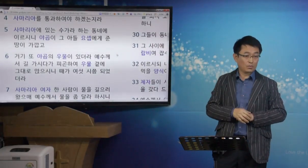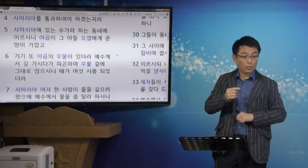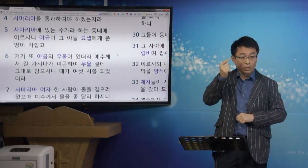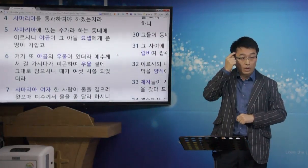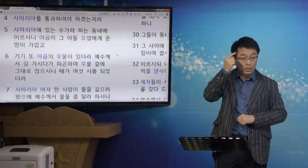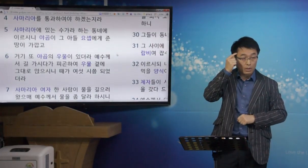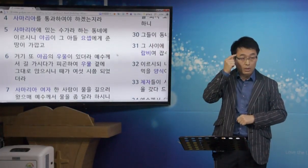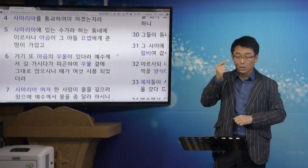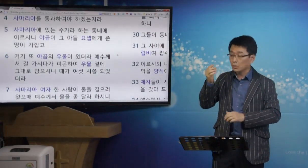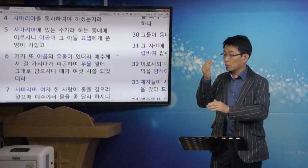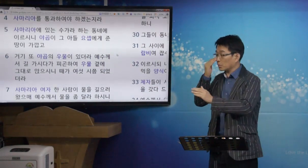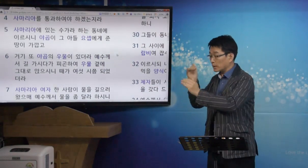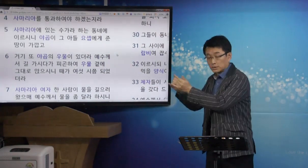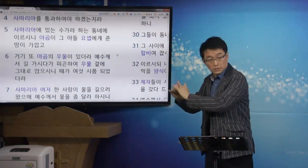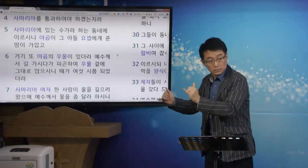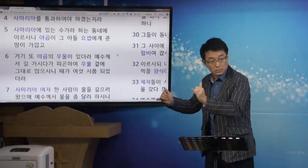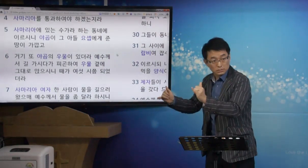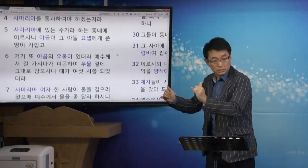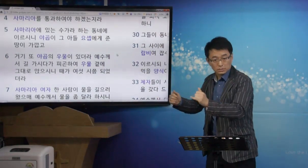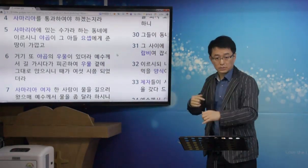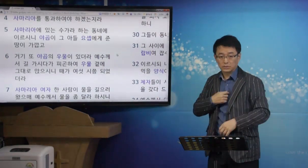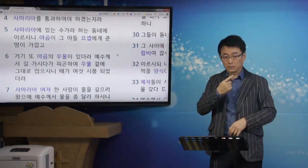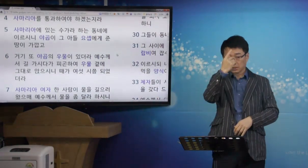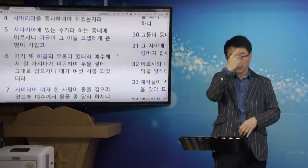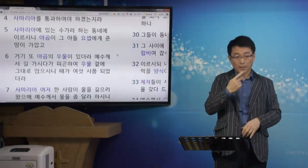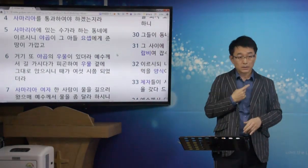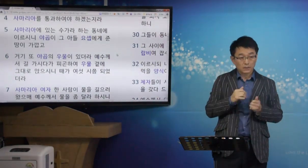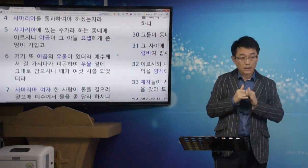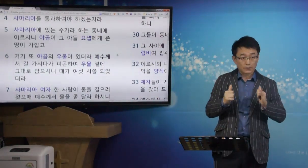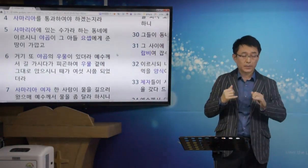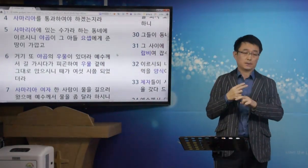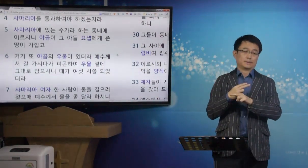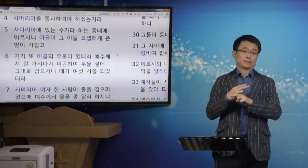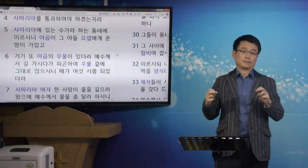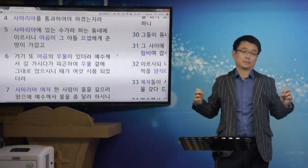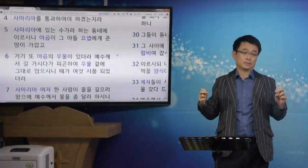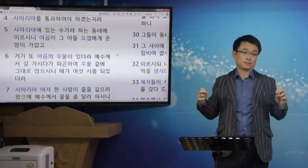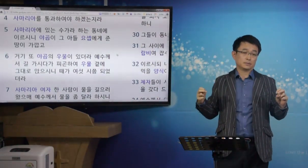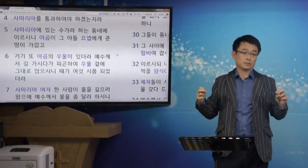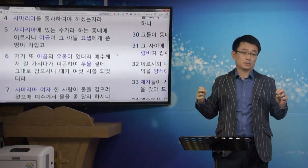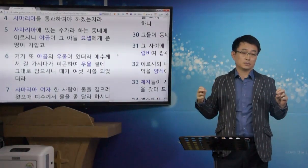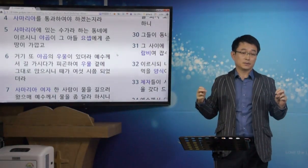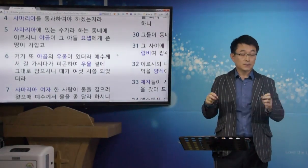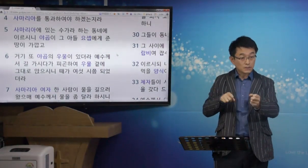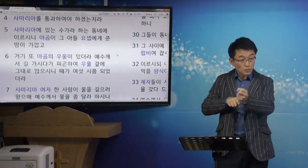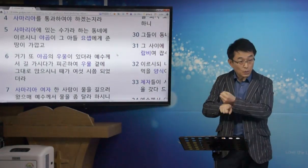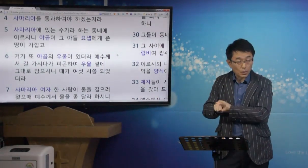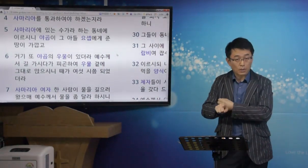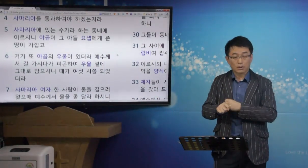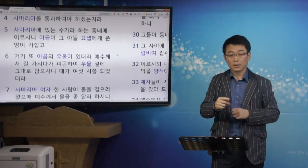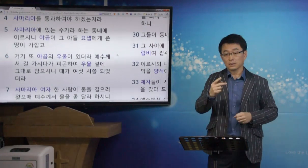웃기네. 왜 그럴까요? 유대인이죠. 사마리아인이죠. 서로 상극이죠. 서로